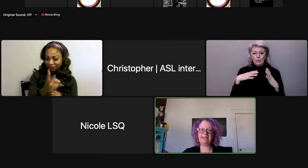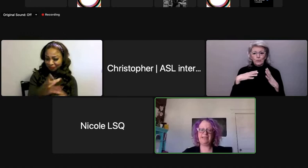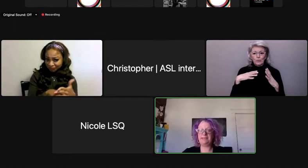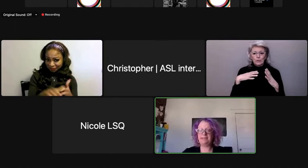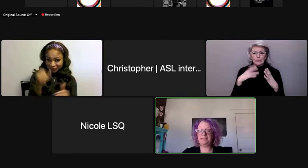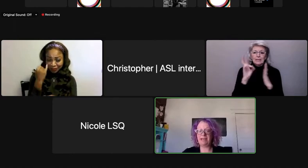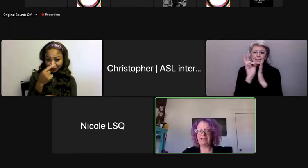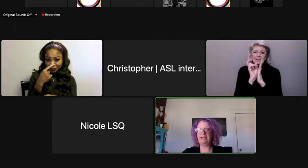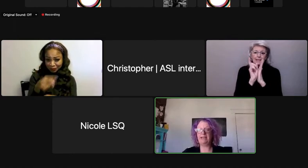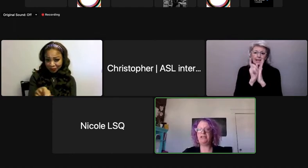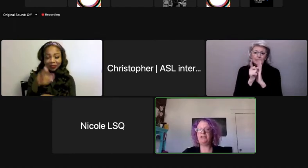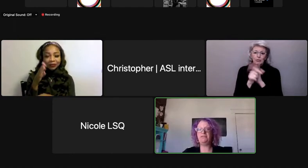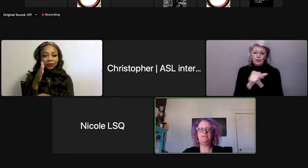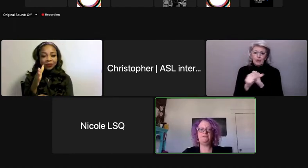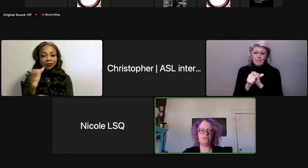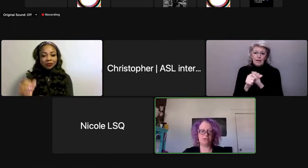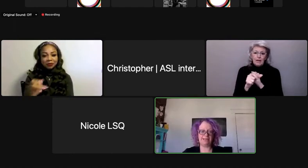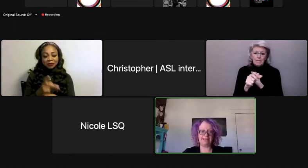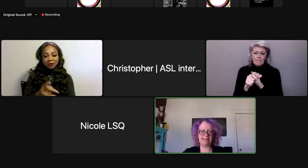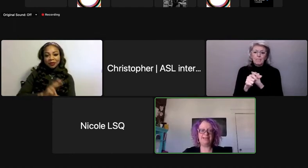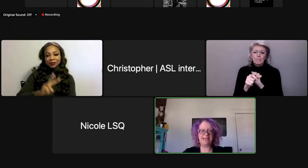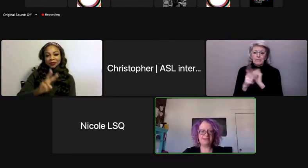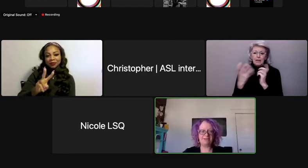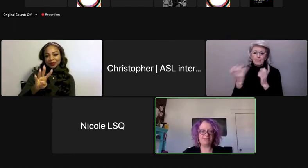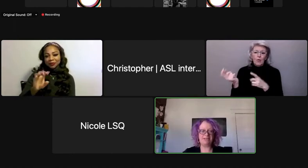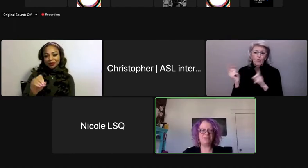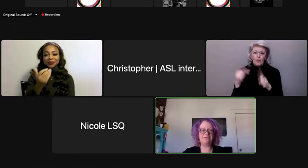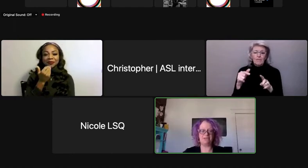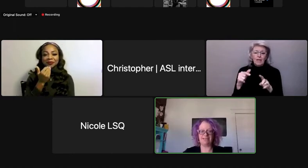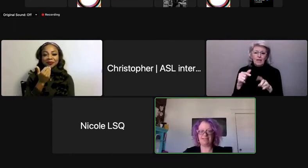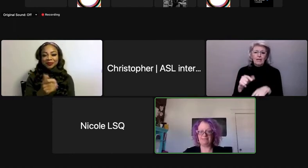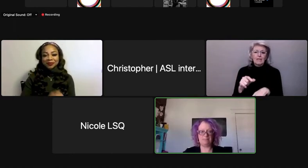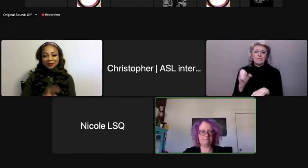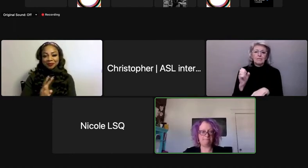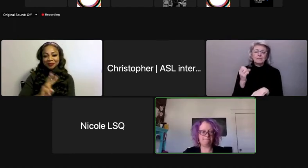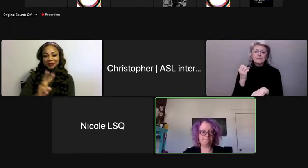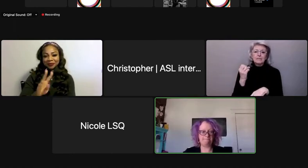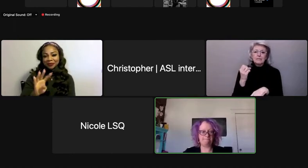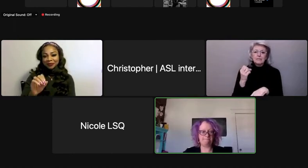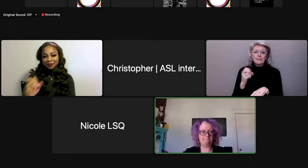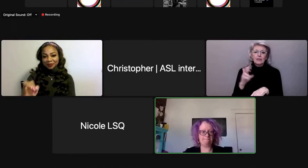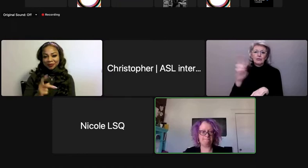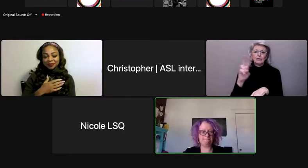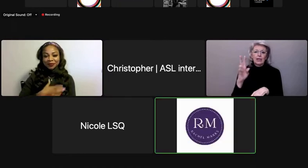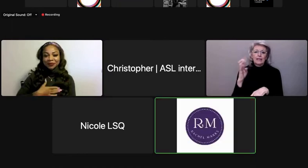minutes de pause, si vous le permettez. On vous revient à 14h40. Merci.